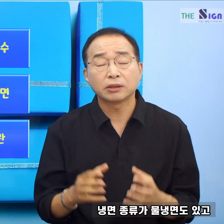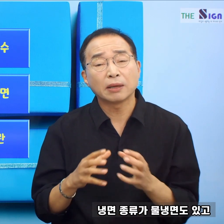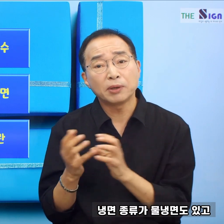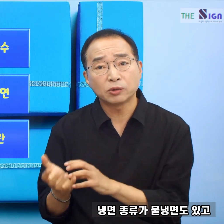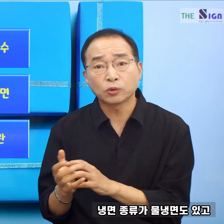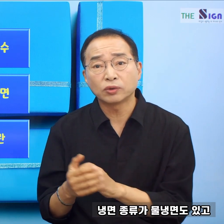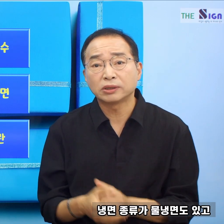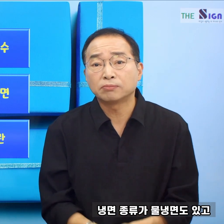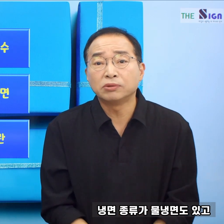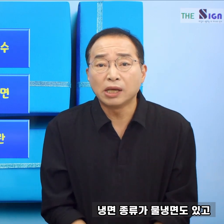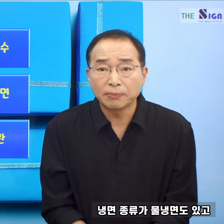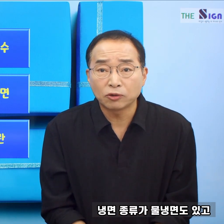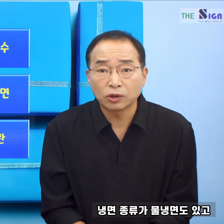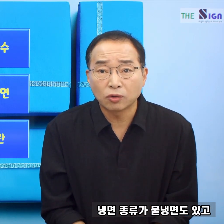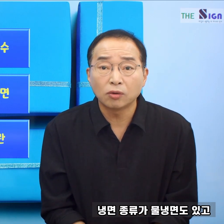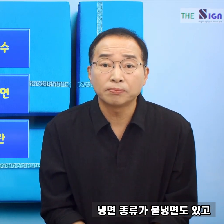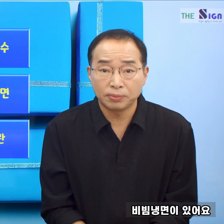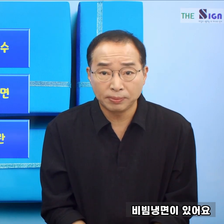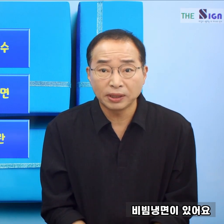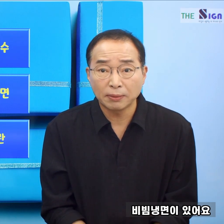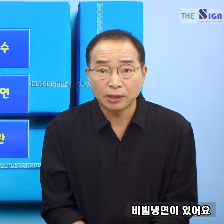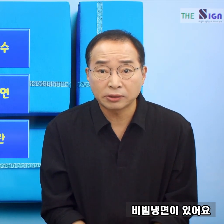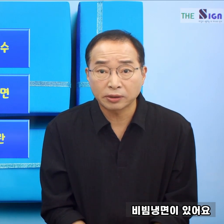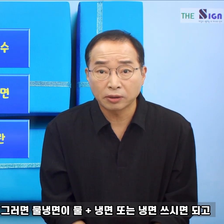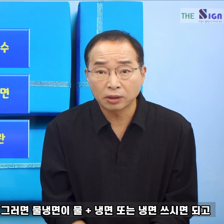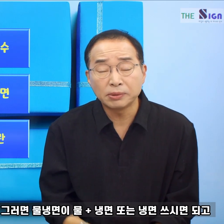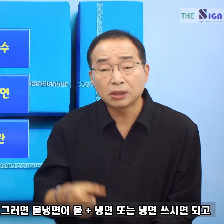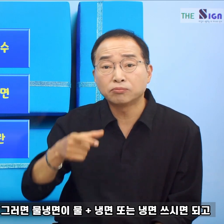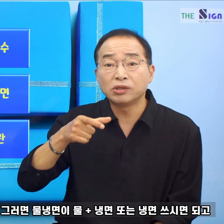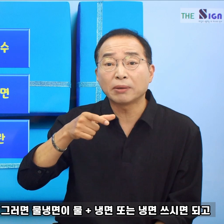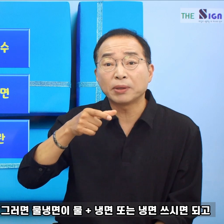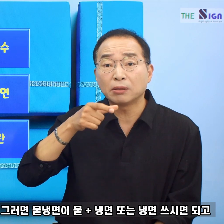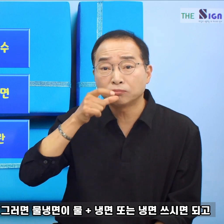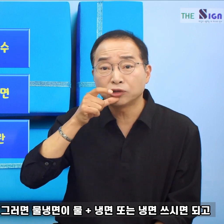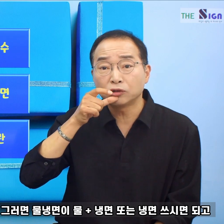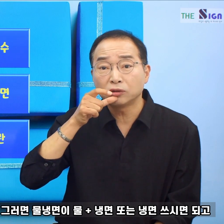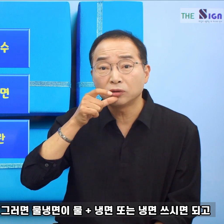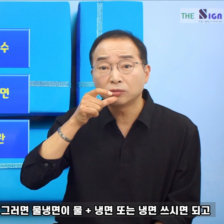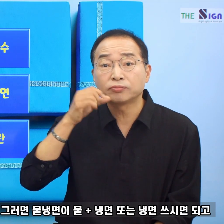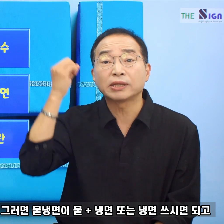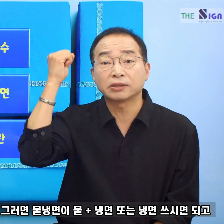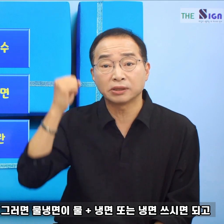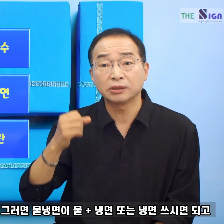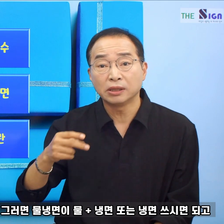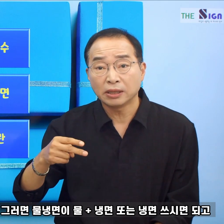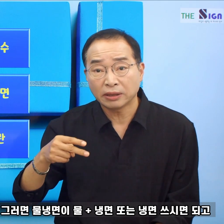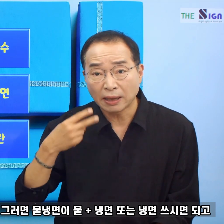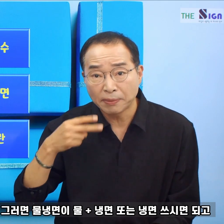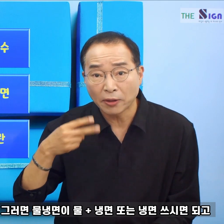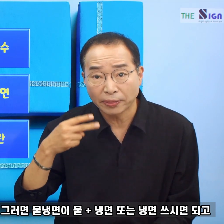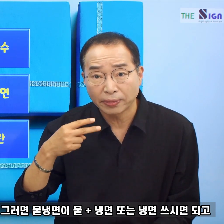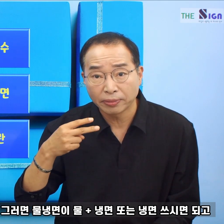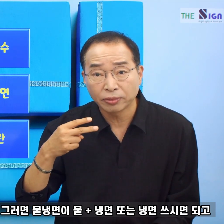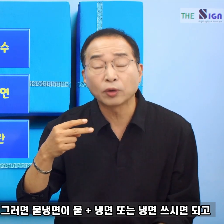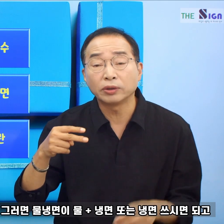냉면의 종류가 이제 물냉면도 있고 비빔냉면이 있어요. 그러면 이제 물냉면이 물 플러스 냉면 또는